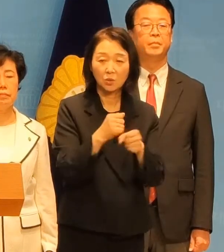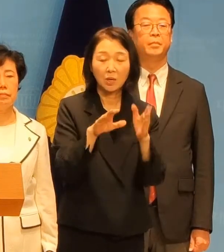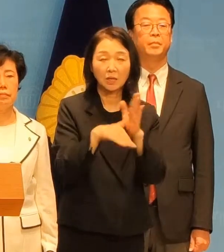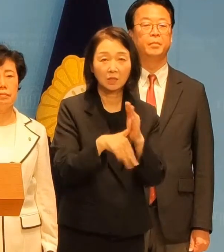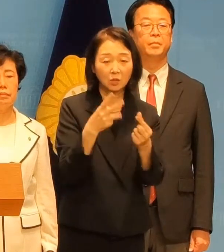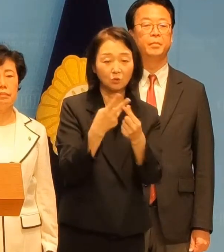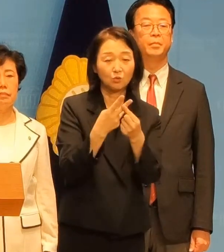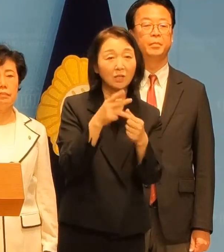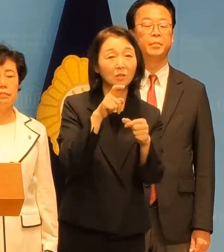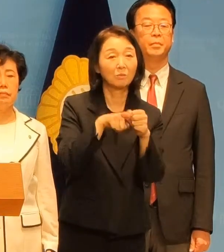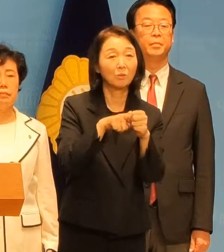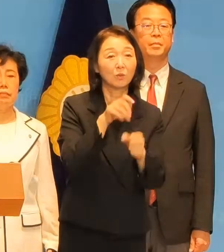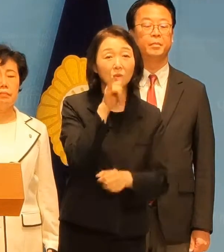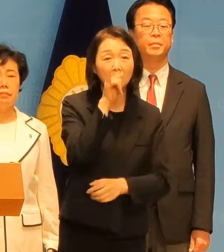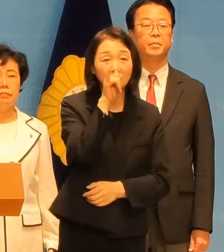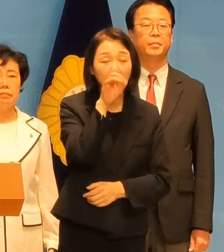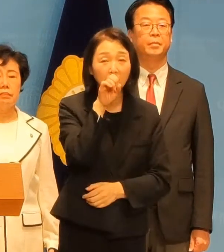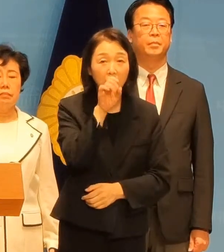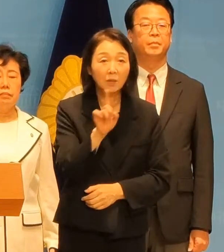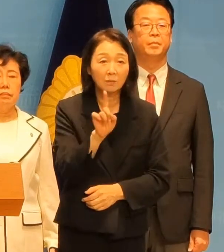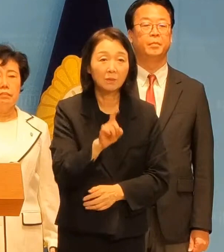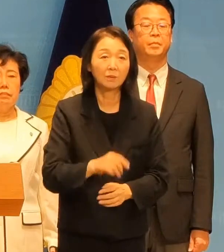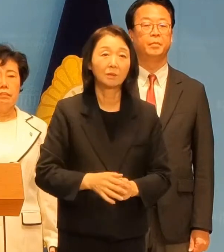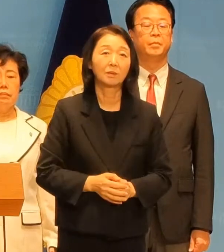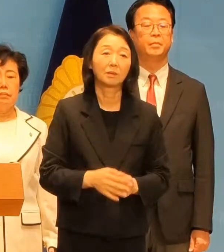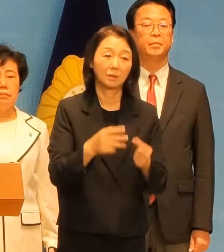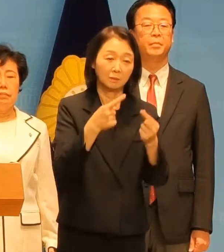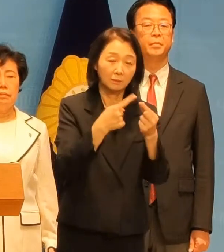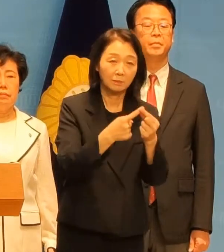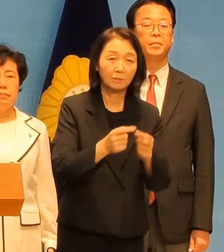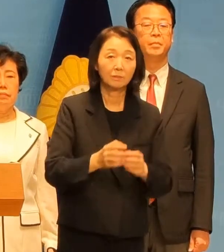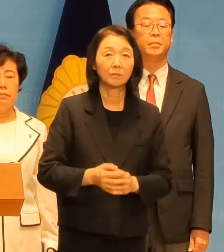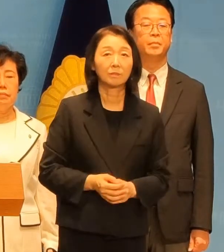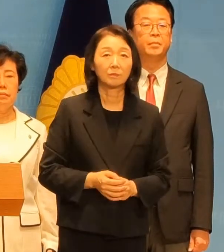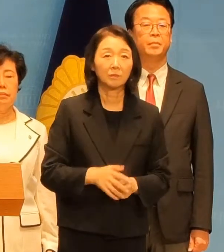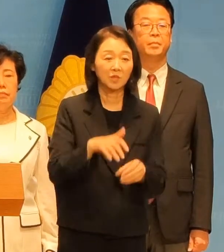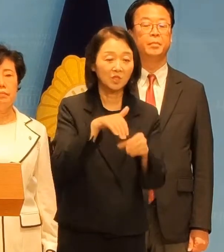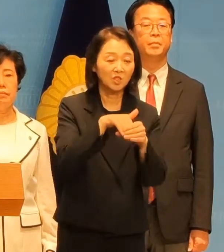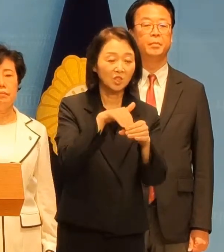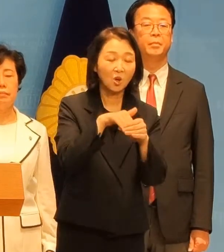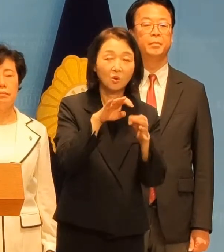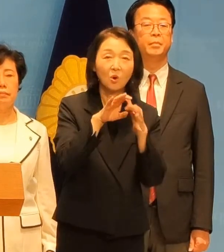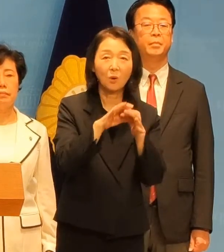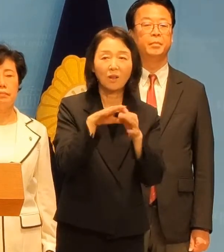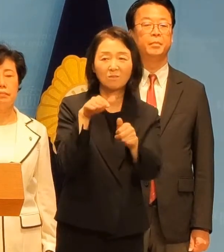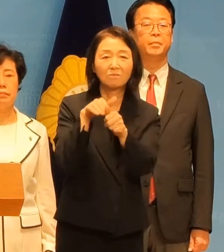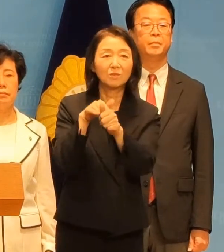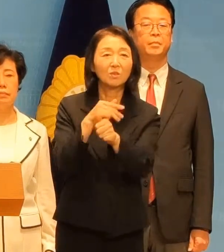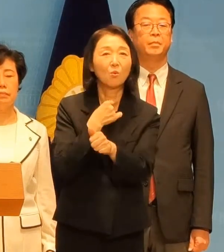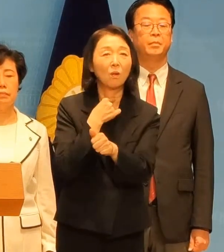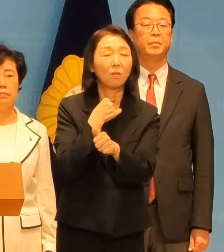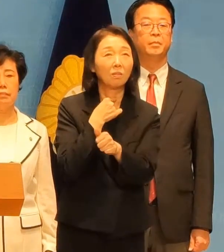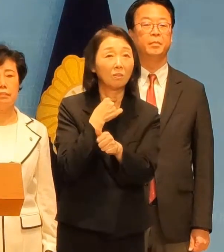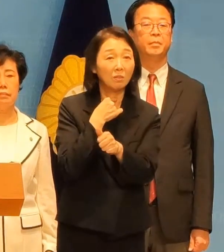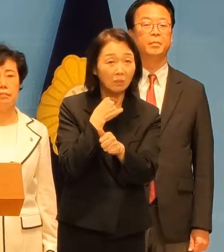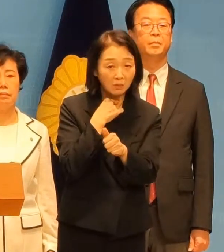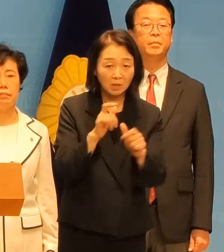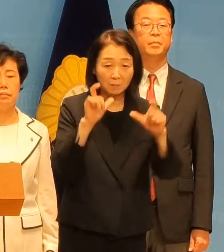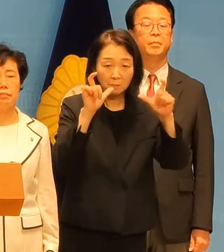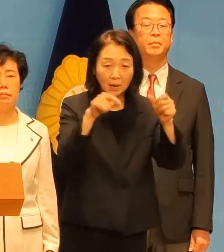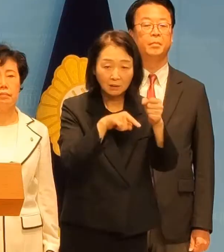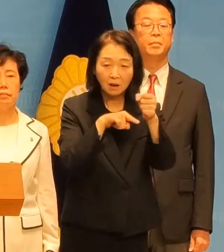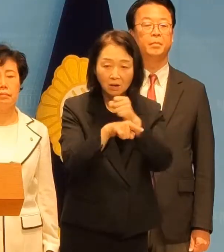목적이 있습니다. 아까 말씀드린 것처럼 첫 번째는 선거판 흔들기입니다. 이 판결의